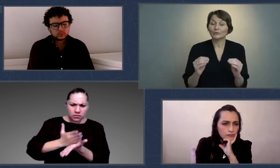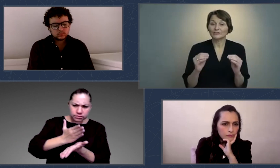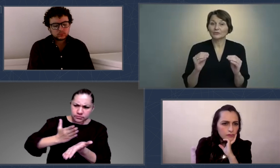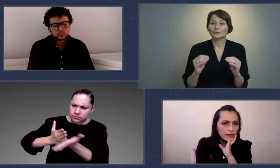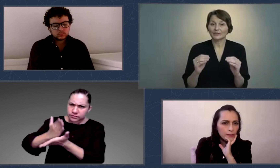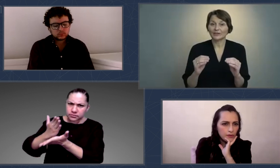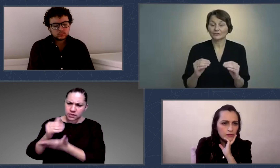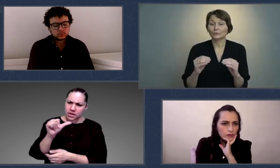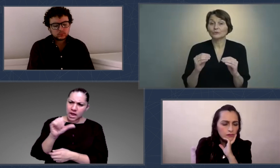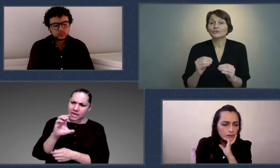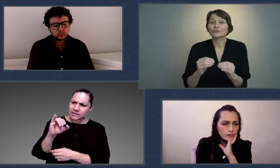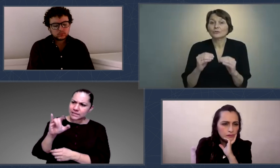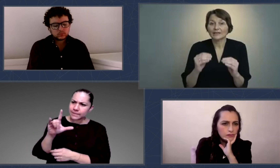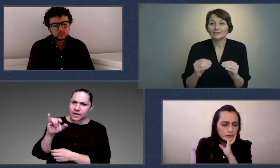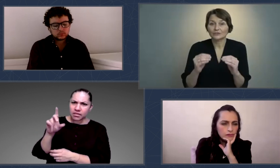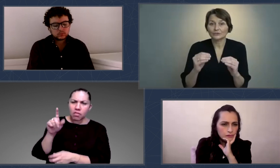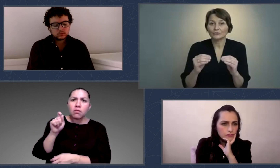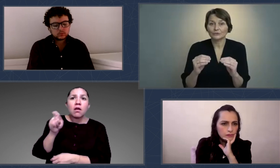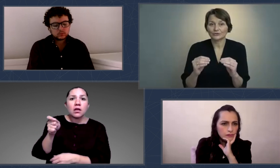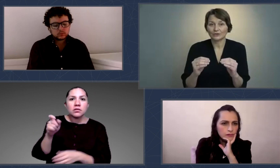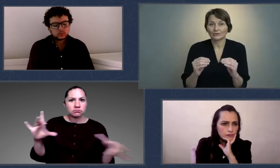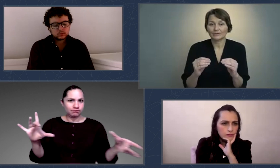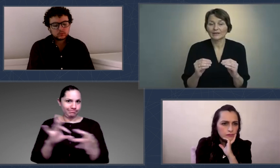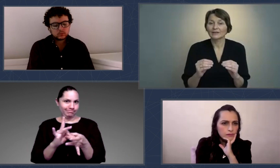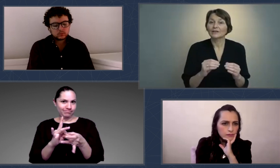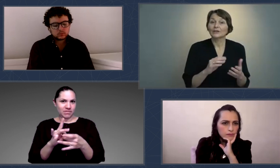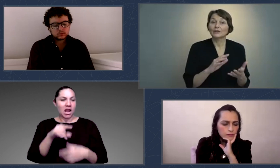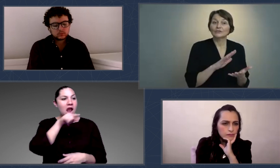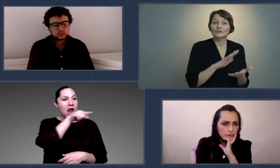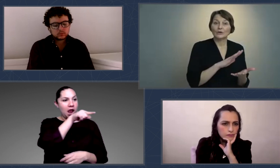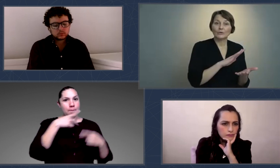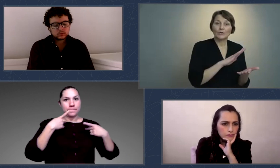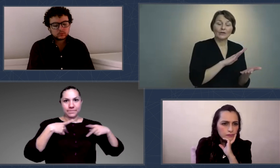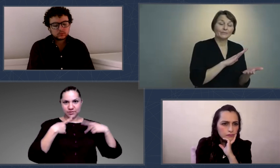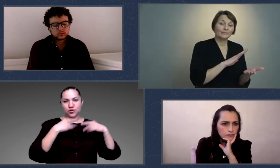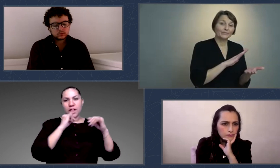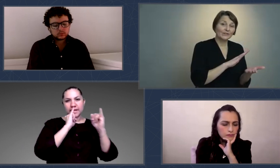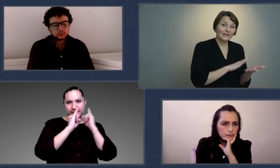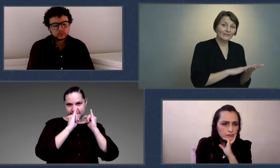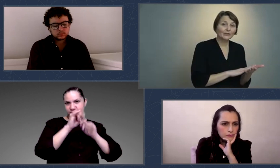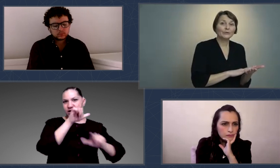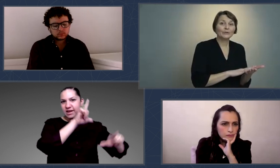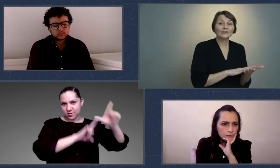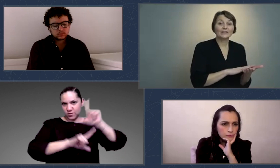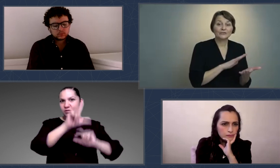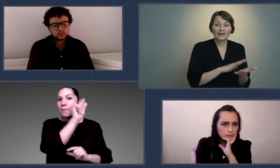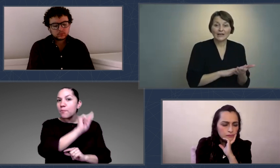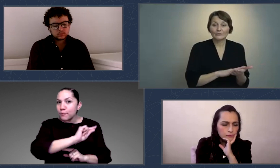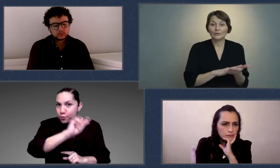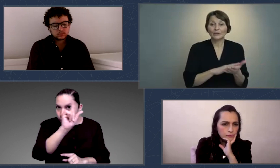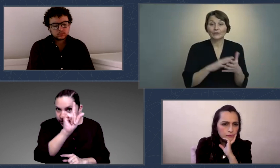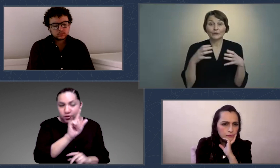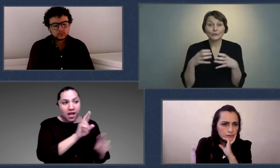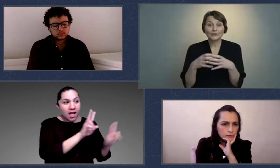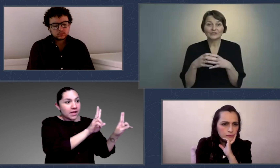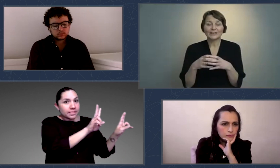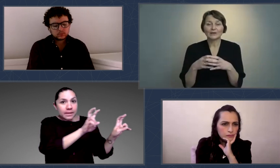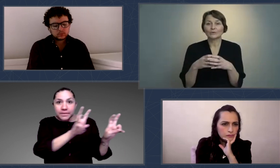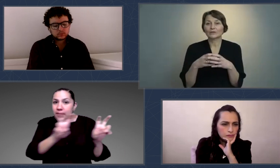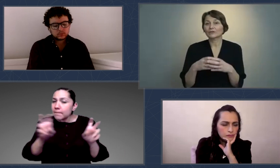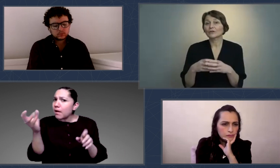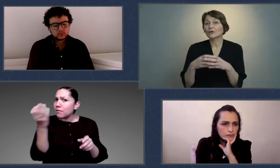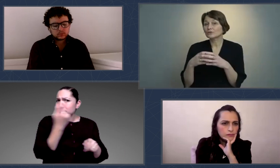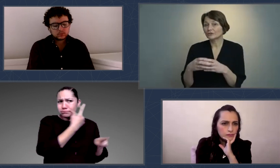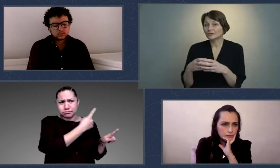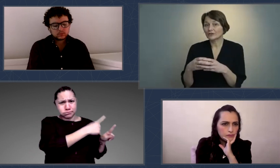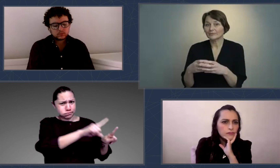de terminology interpretación de lengua de means that señas. this person Profesional, en cualquier terminología, does something significa who is que no trained es and who alguien que hace